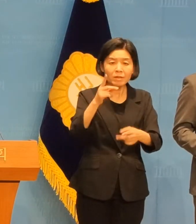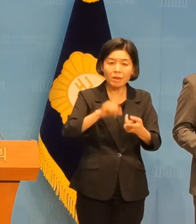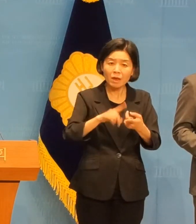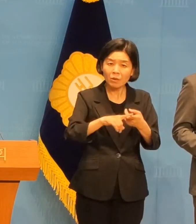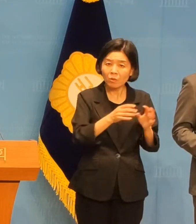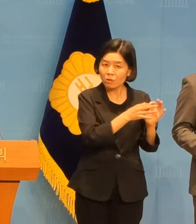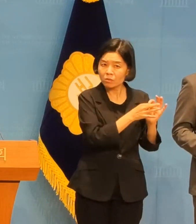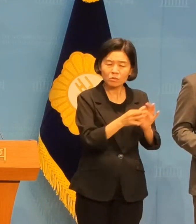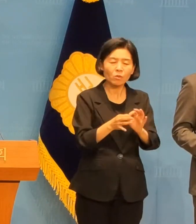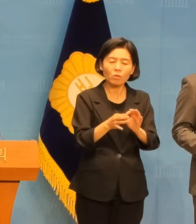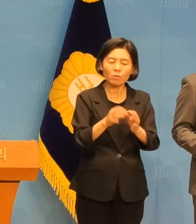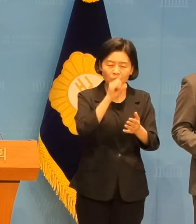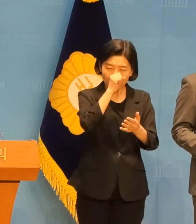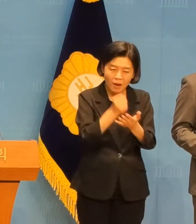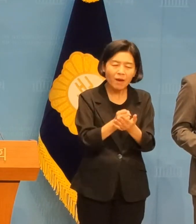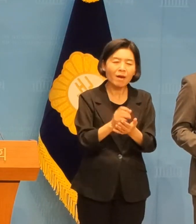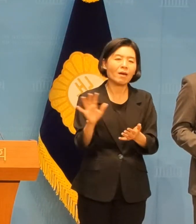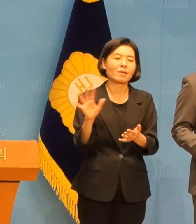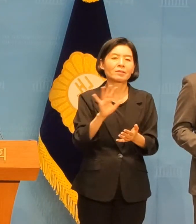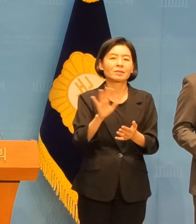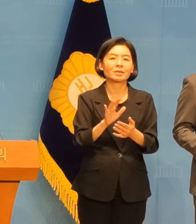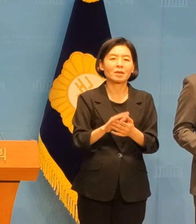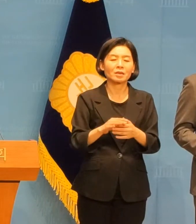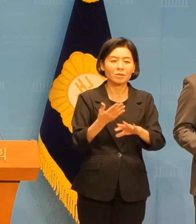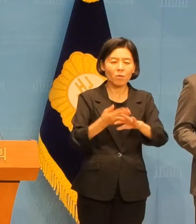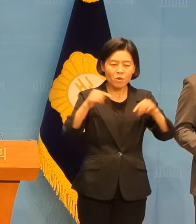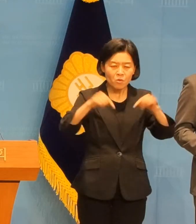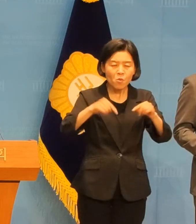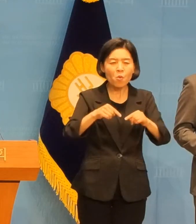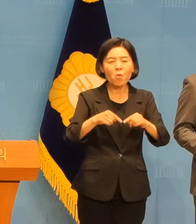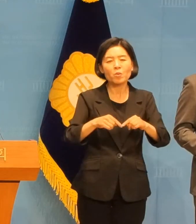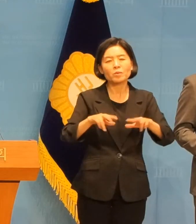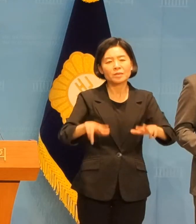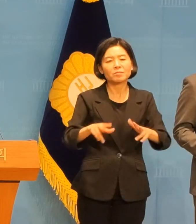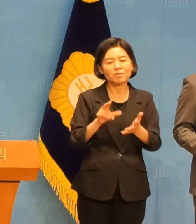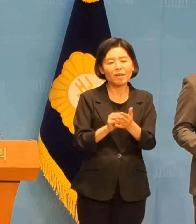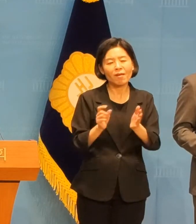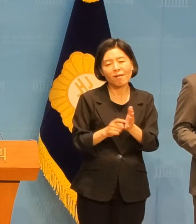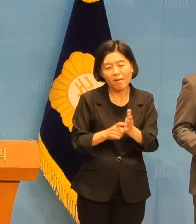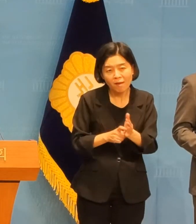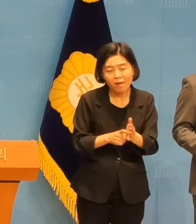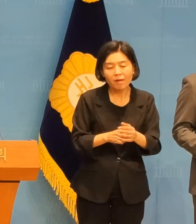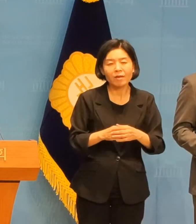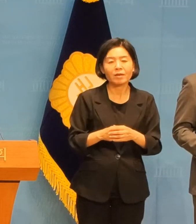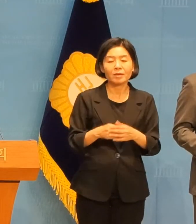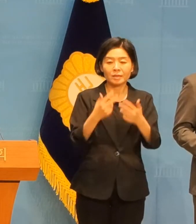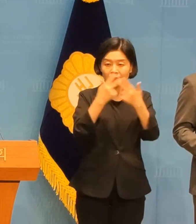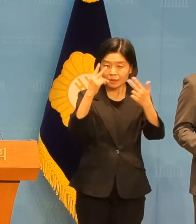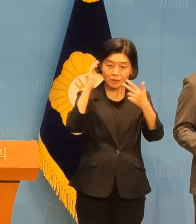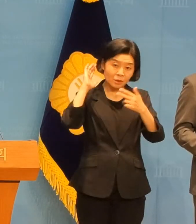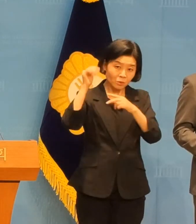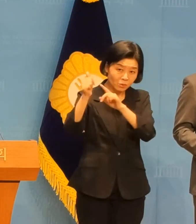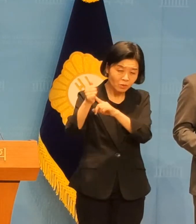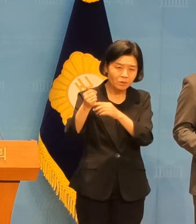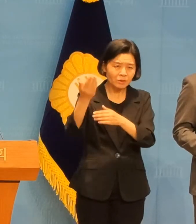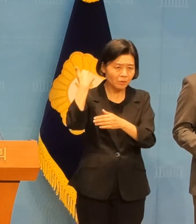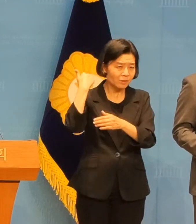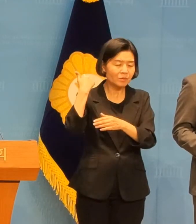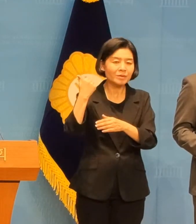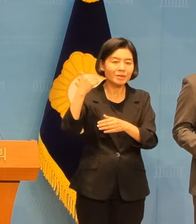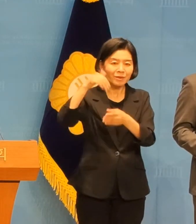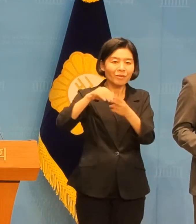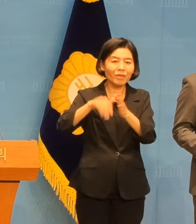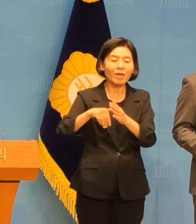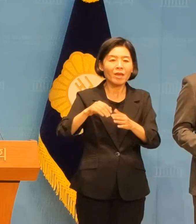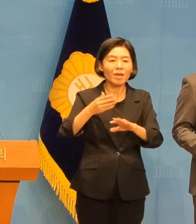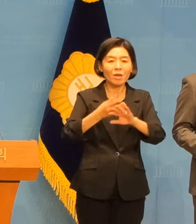정상이 아닙니다. 외교 비상사태입니다. 이재명 대통령은 지난 대선 당시 해외 이남 및